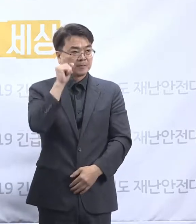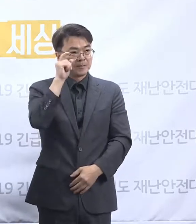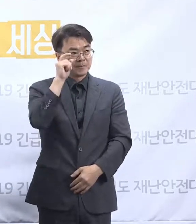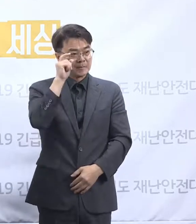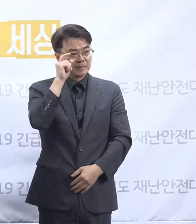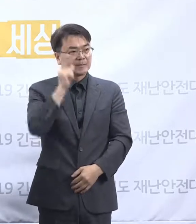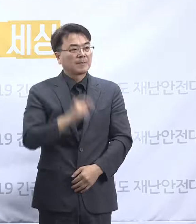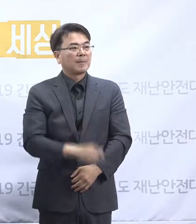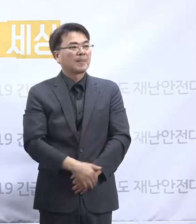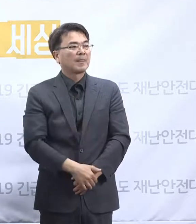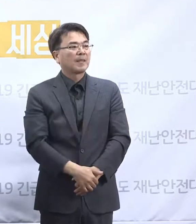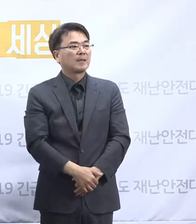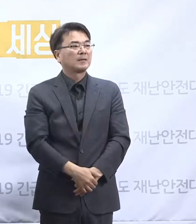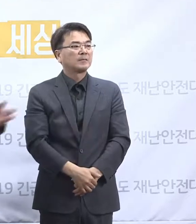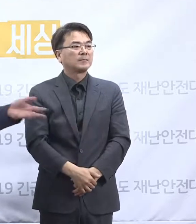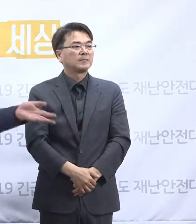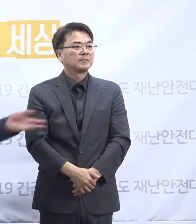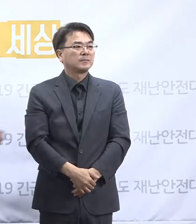예,